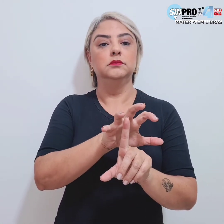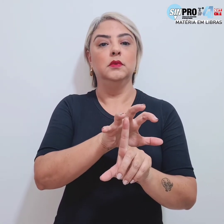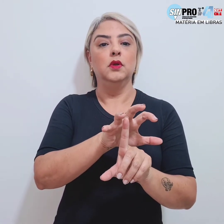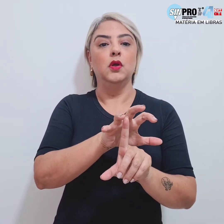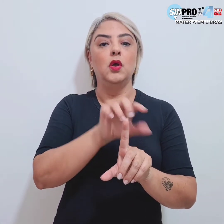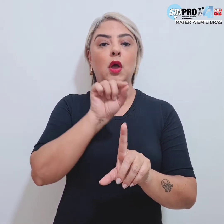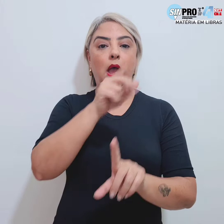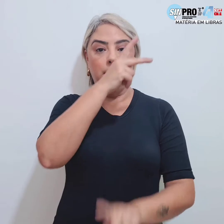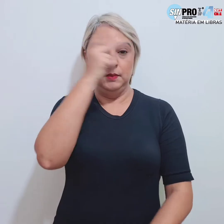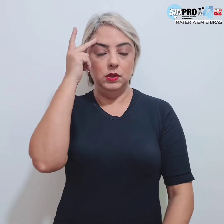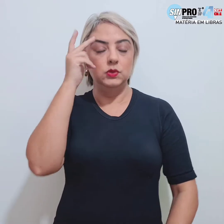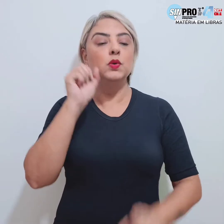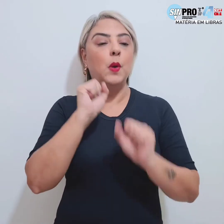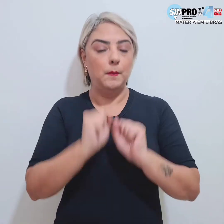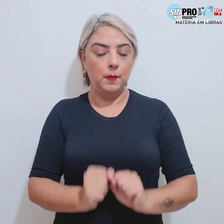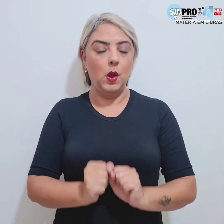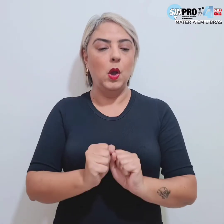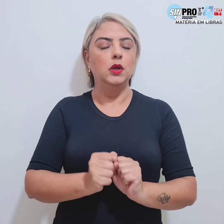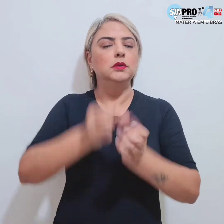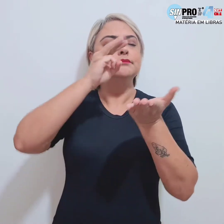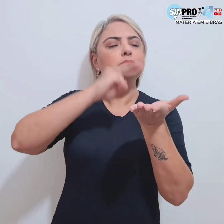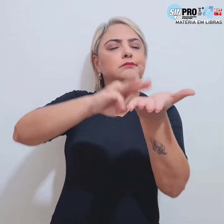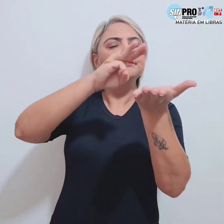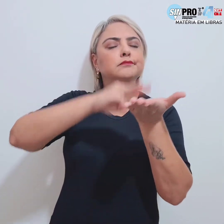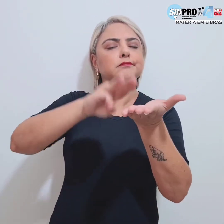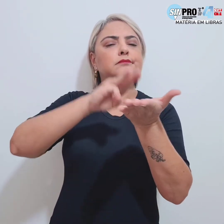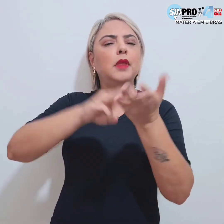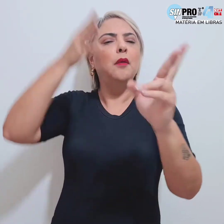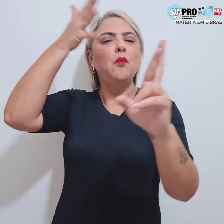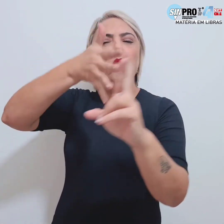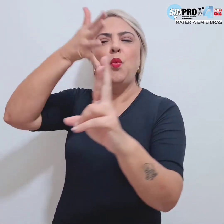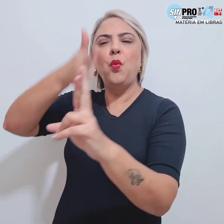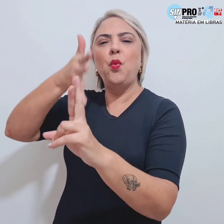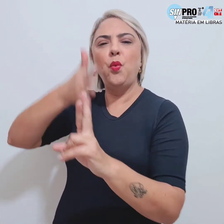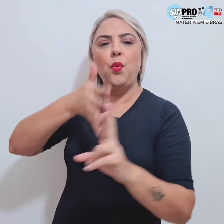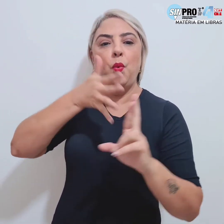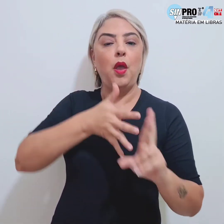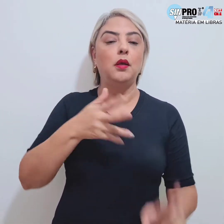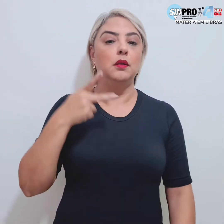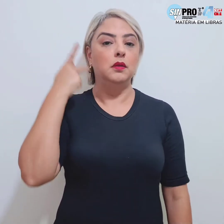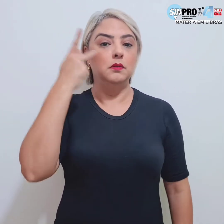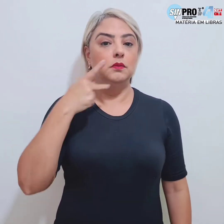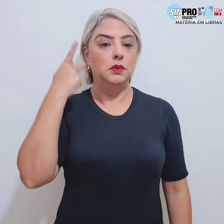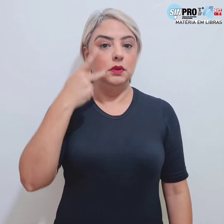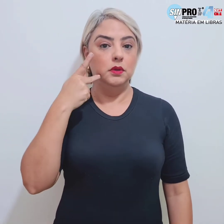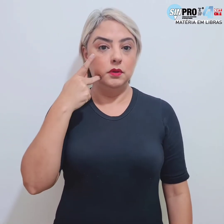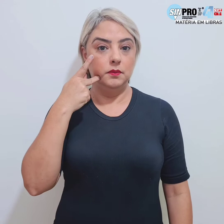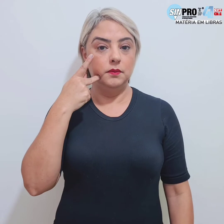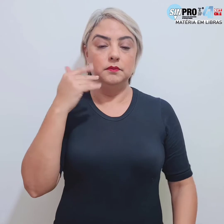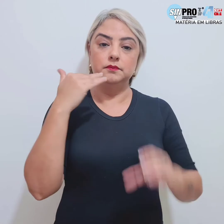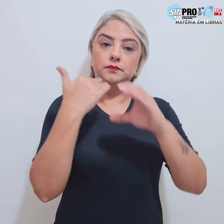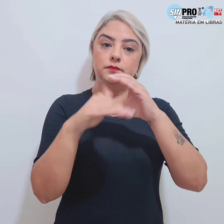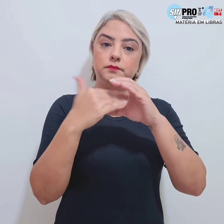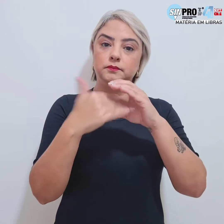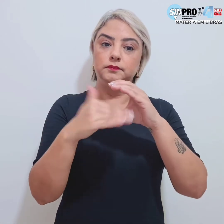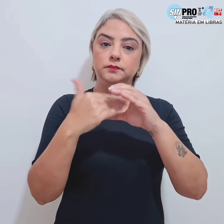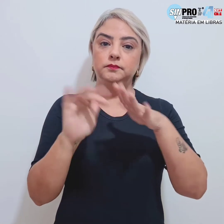internauta poderá enviar mensagem direta para os parlamentares via e-mail ou rede